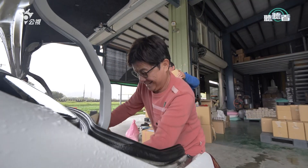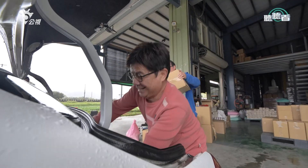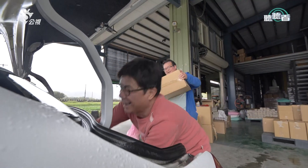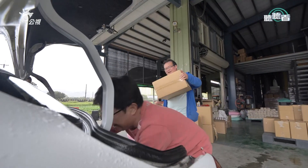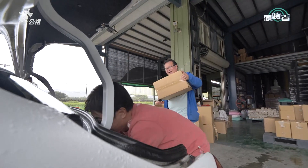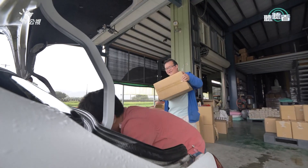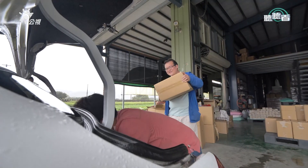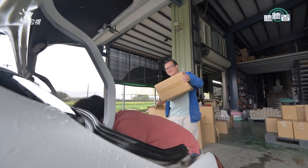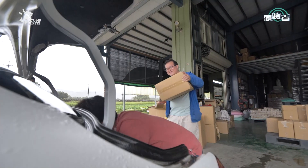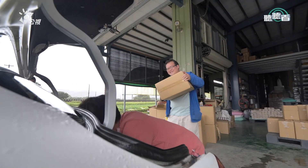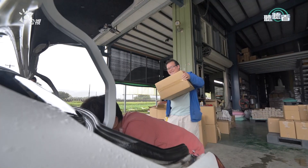哎呦，